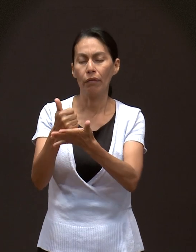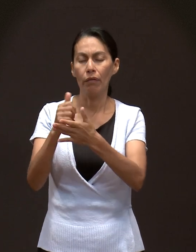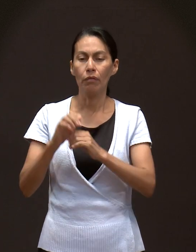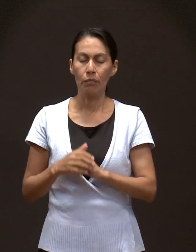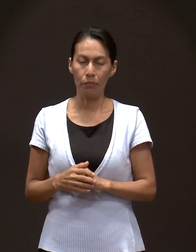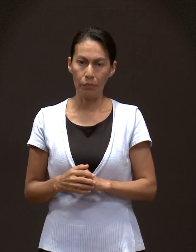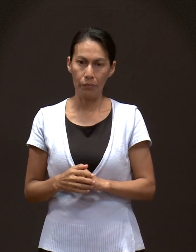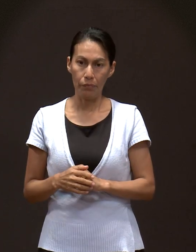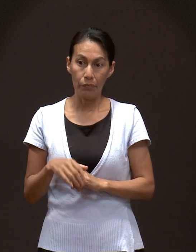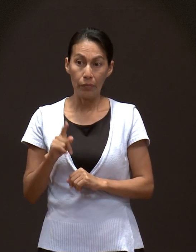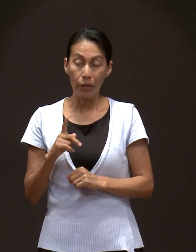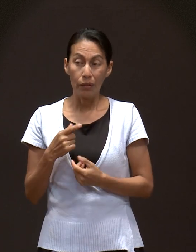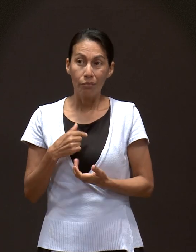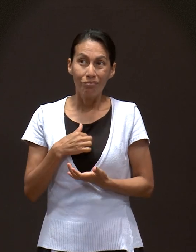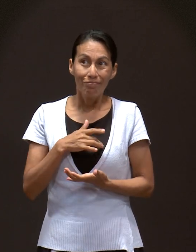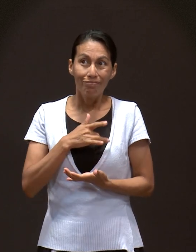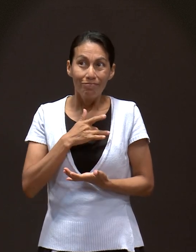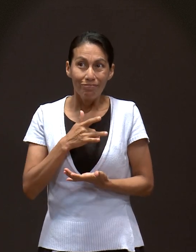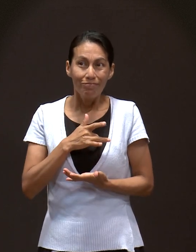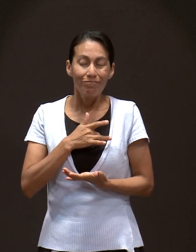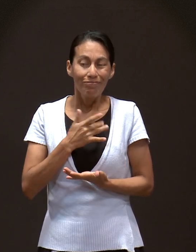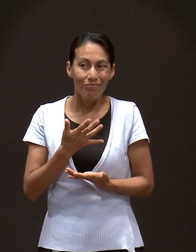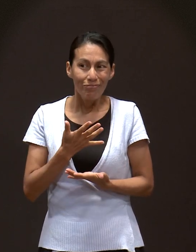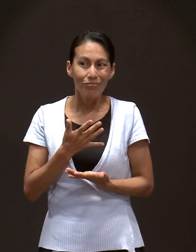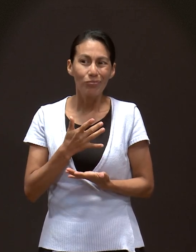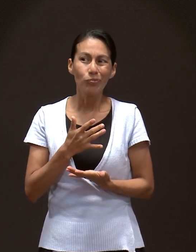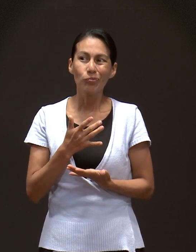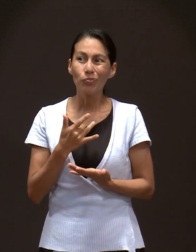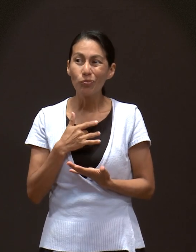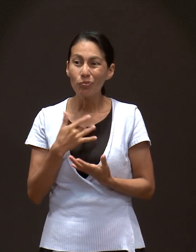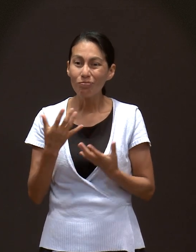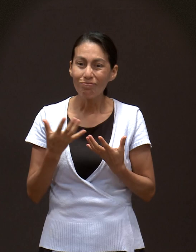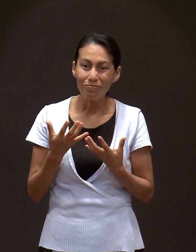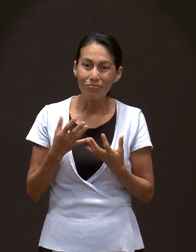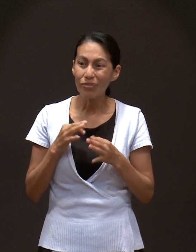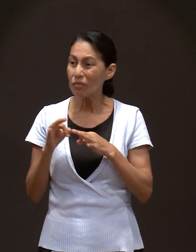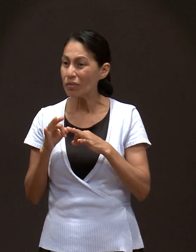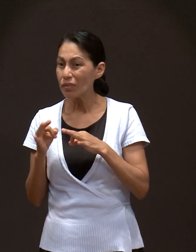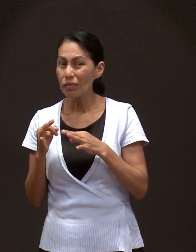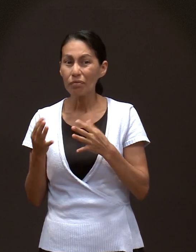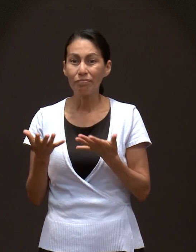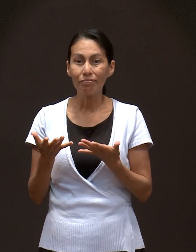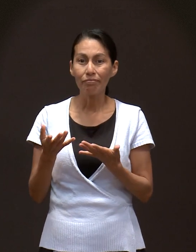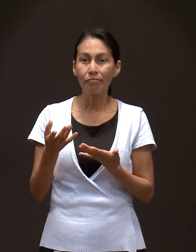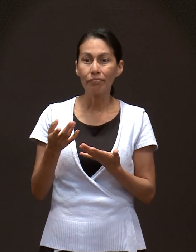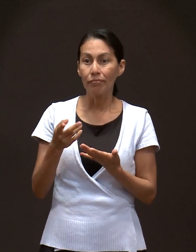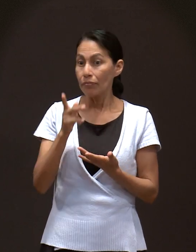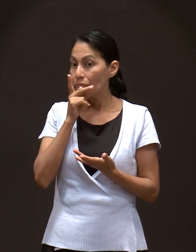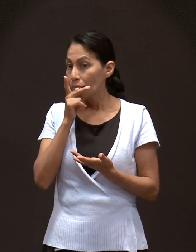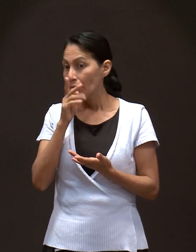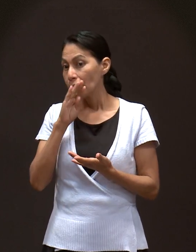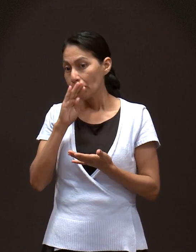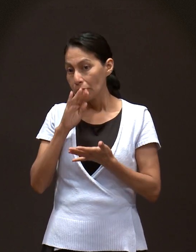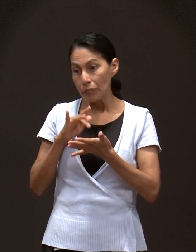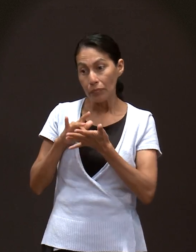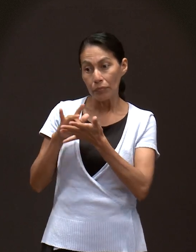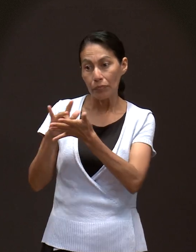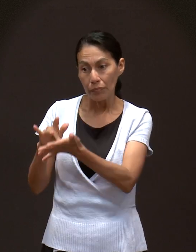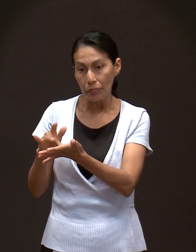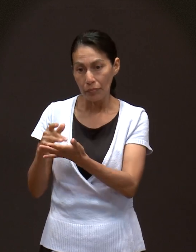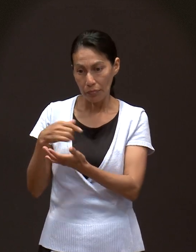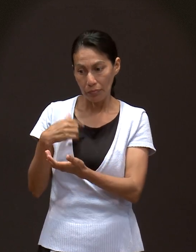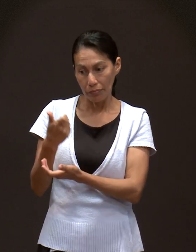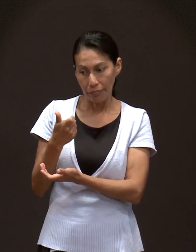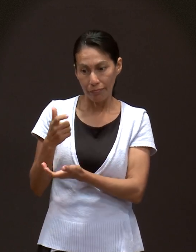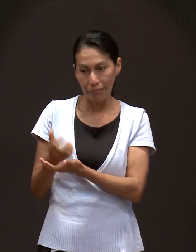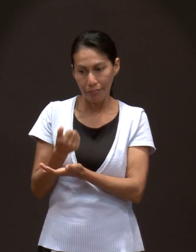ayudar. Sin embargo, tenía esa espinita en mi corazón de poder hacer algo por, pues, por